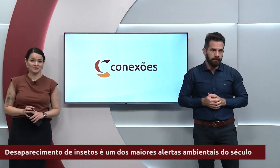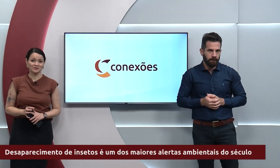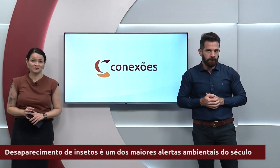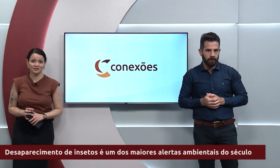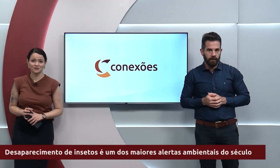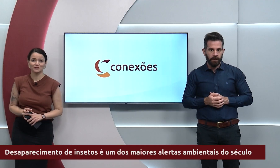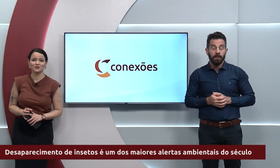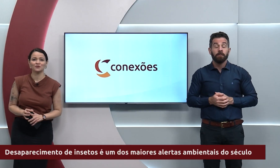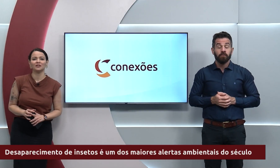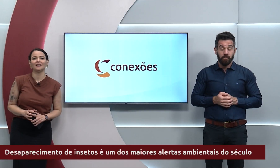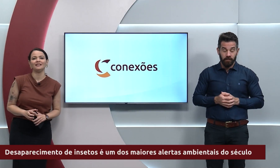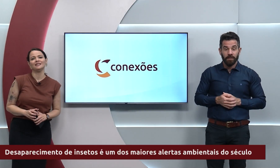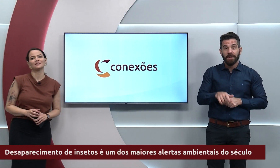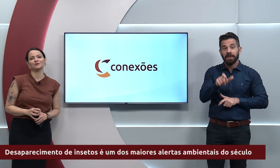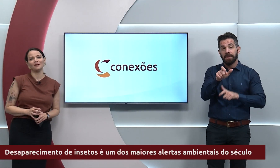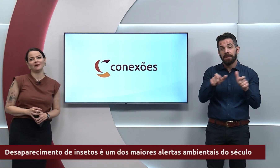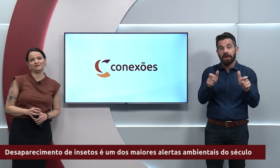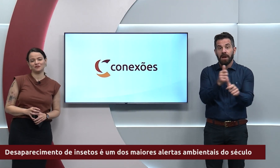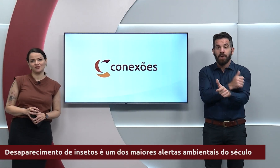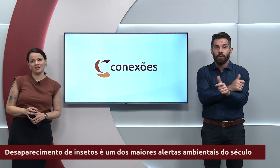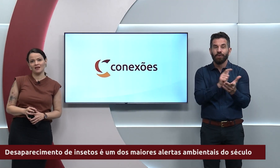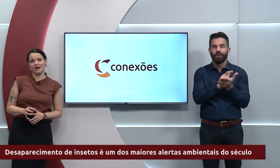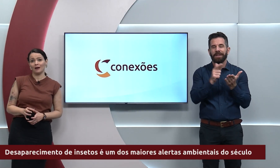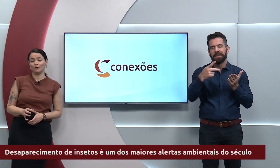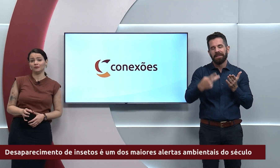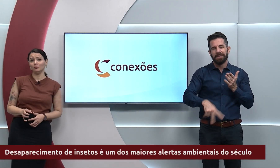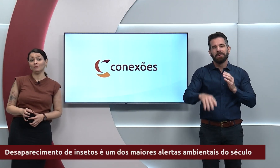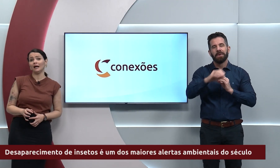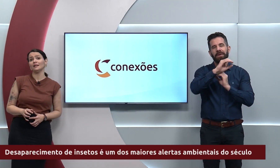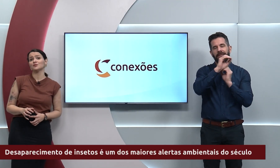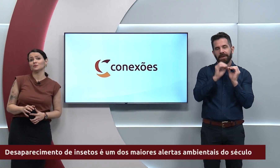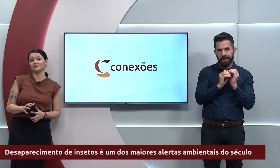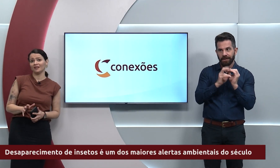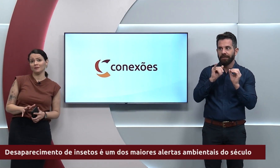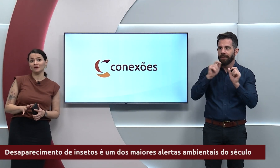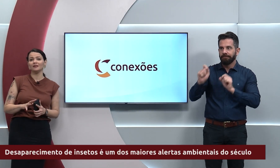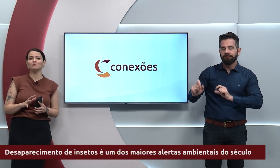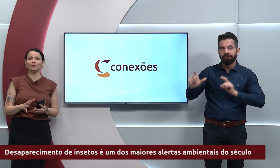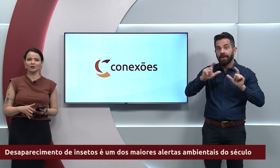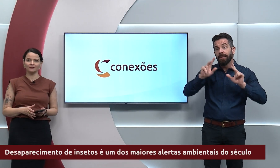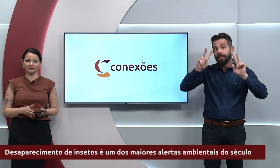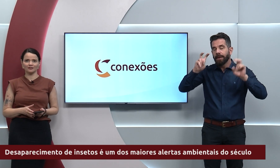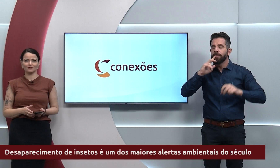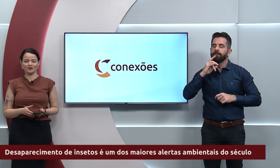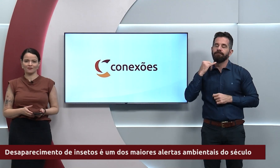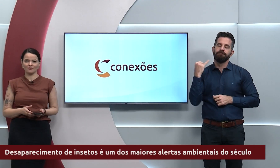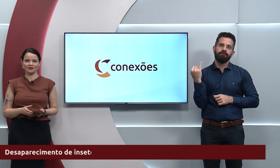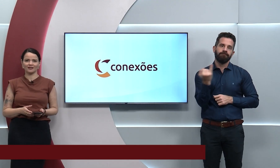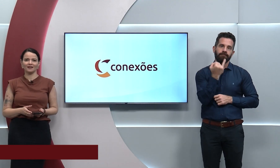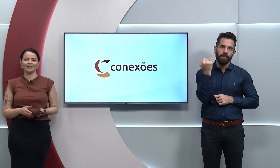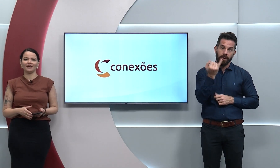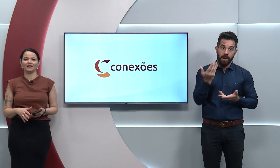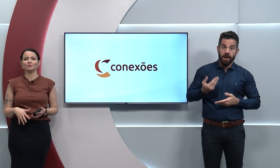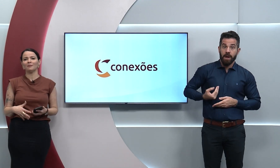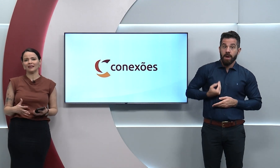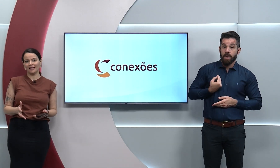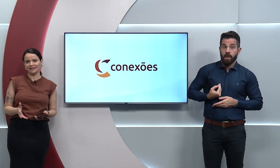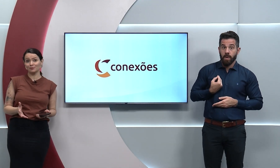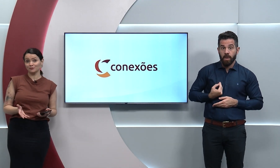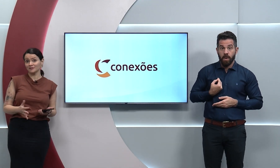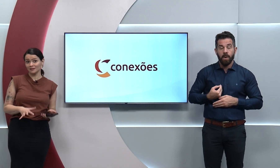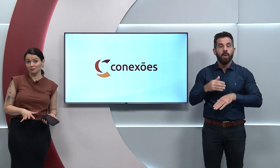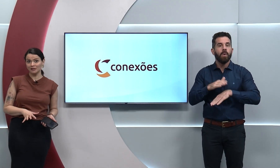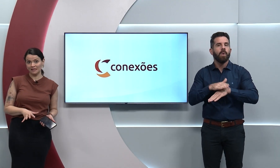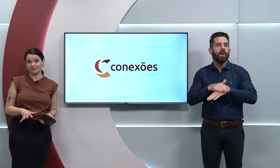Bom, e os estudantes de jornalismo da UFG abordam mais um tema importante agora, numa